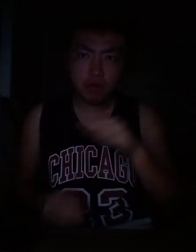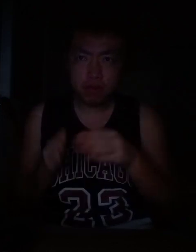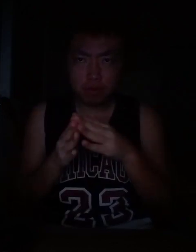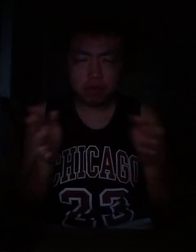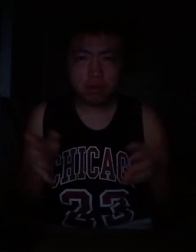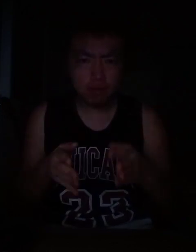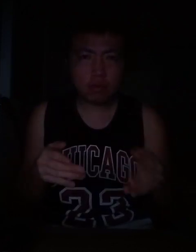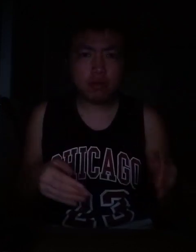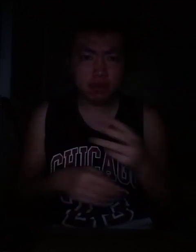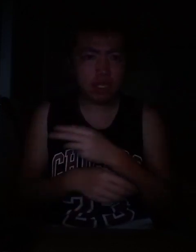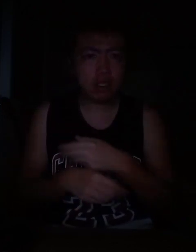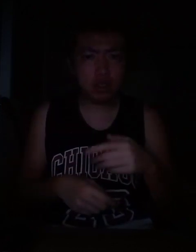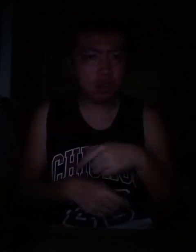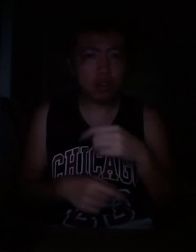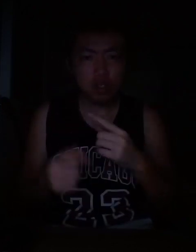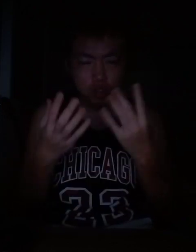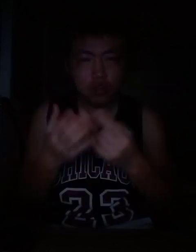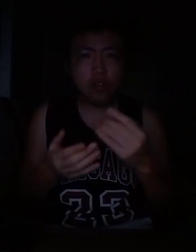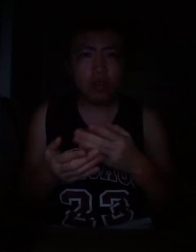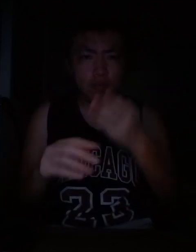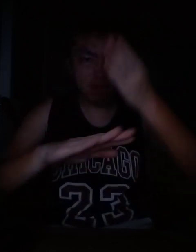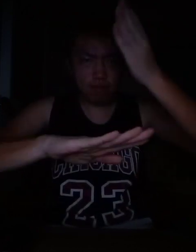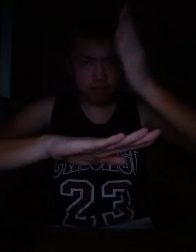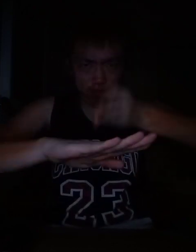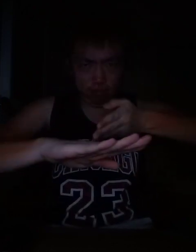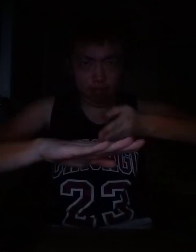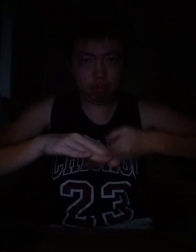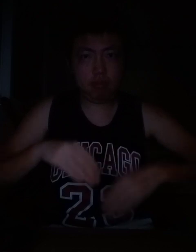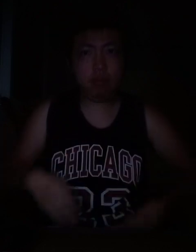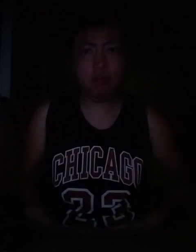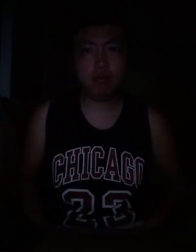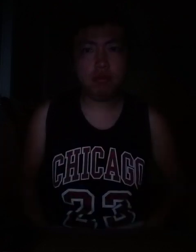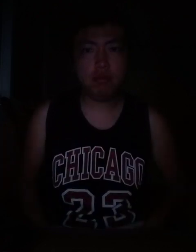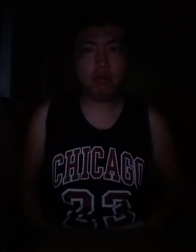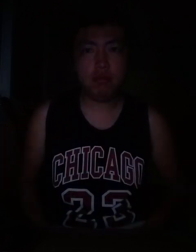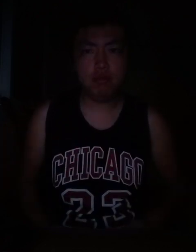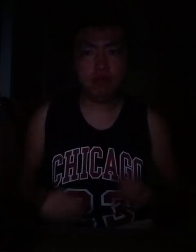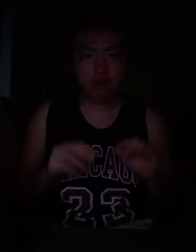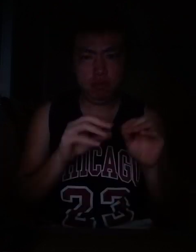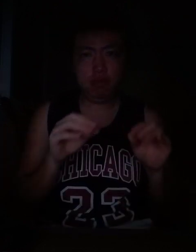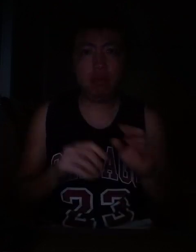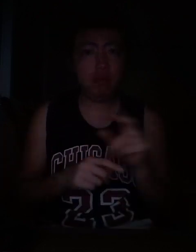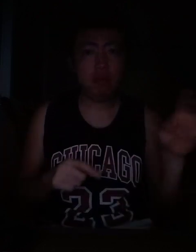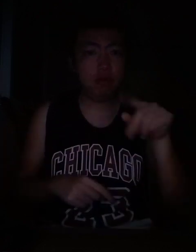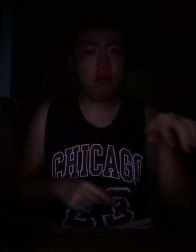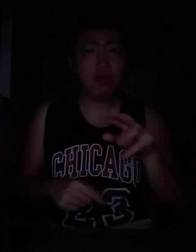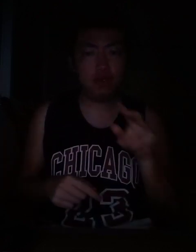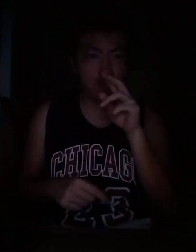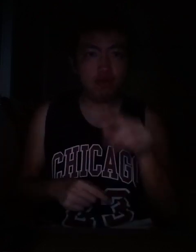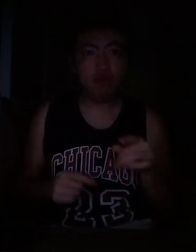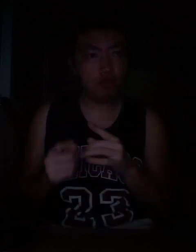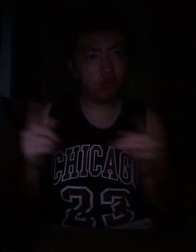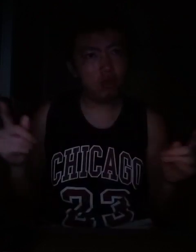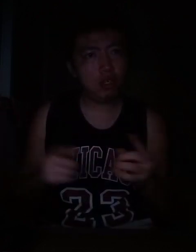경우 오늘 오전 10시 이후 운항을 멈췄습니다. 일본 규슈 지역의 남북을 잇는 규슈 신칸센도